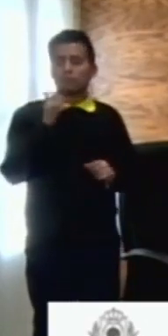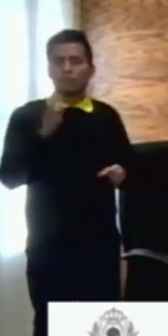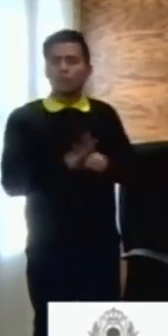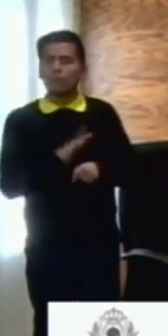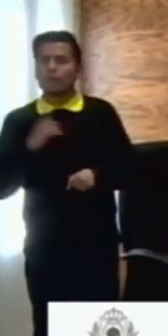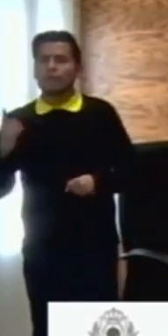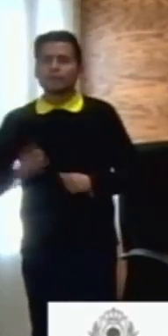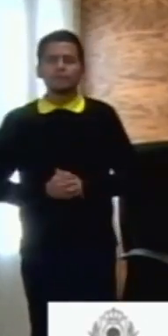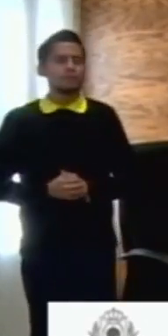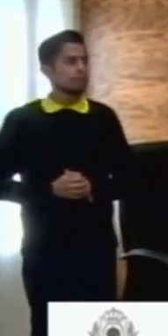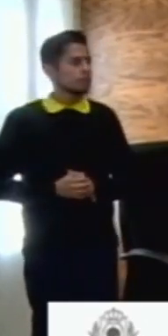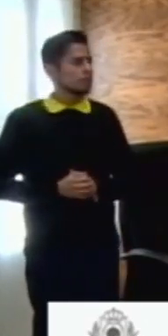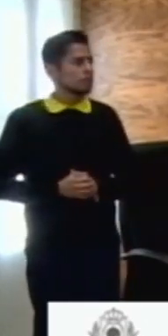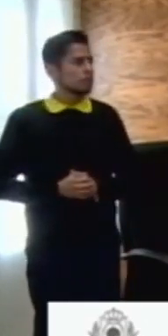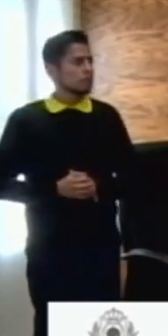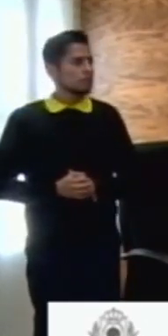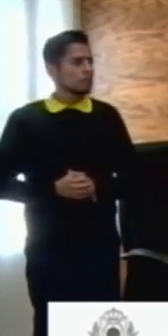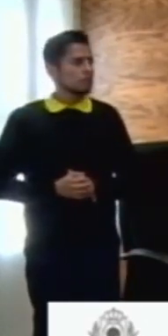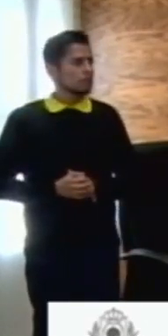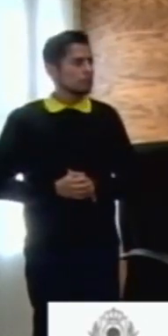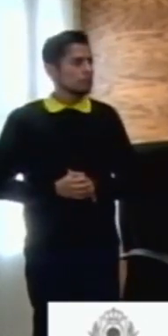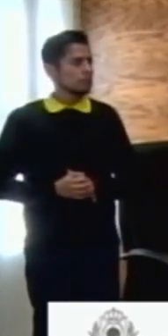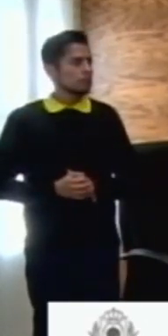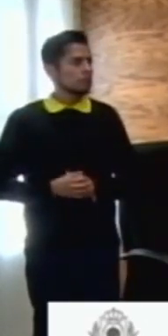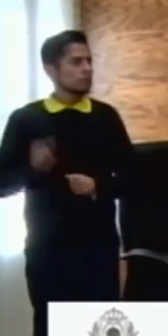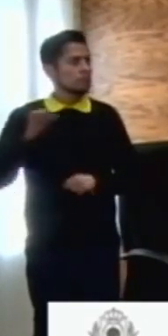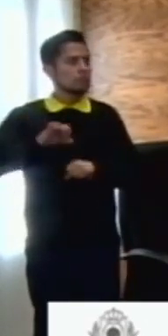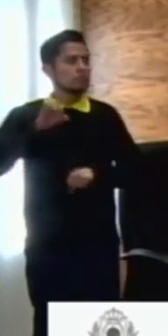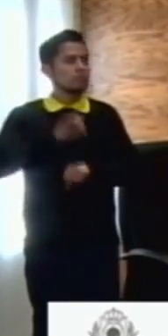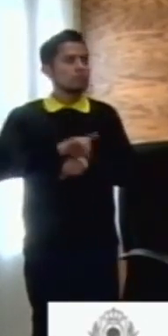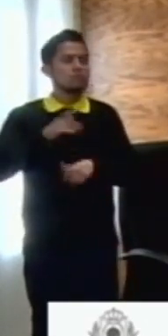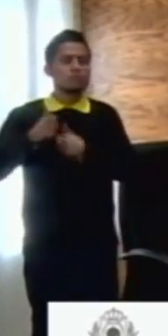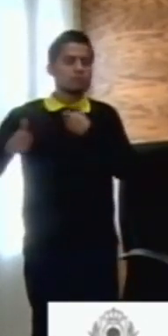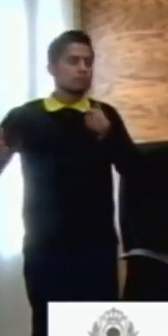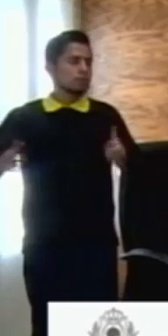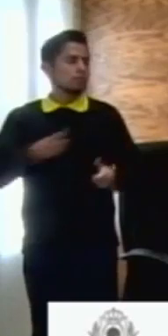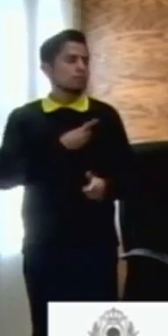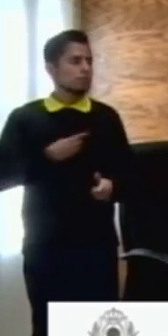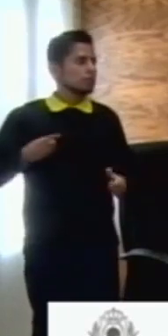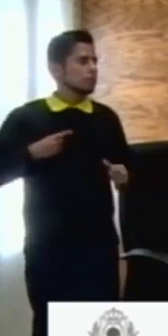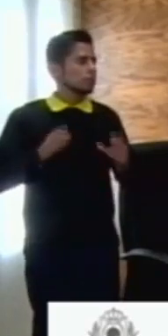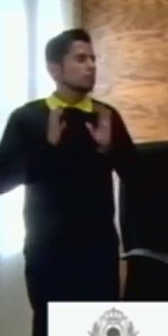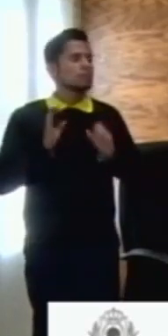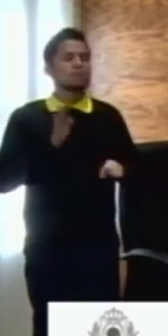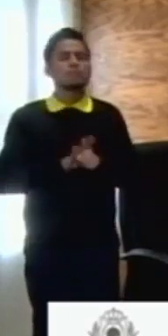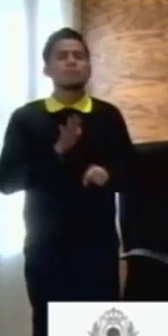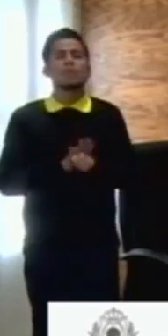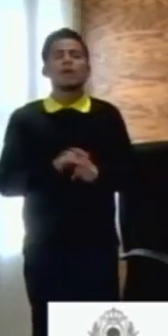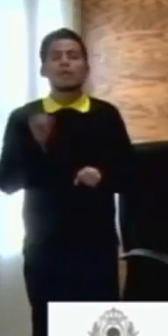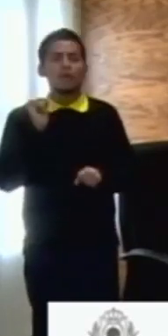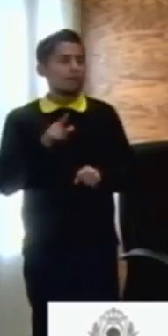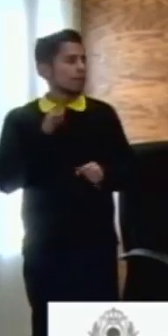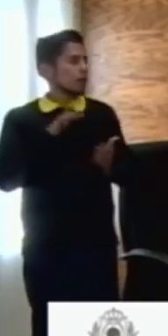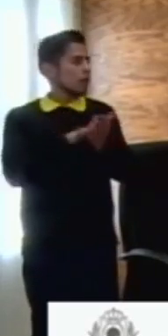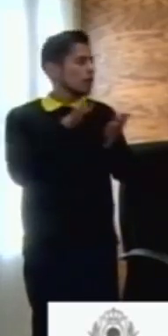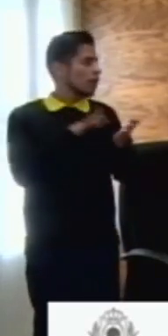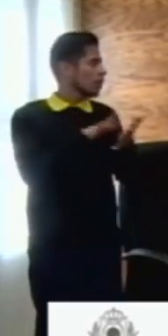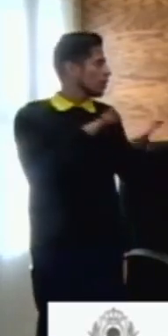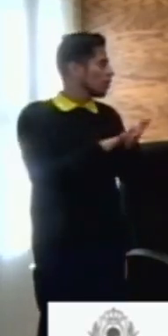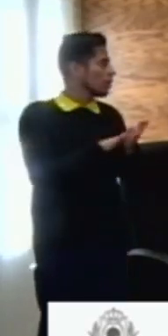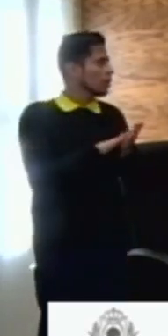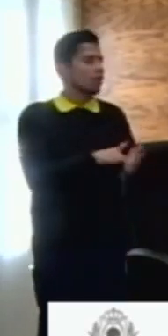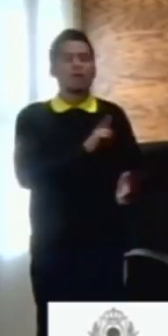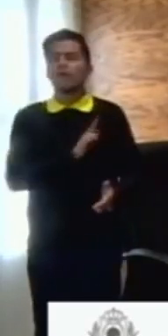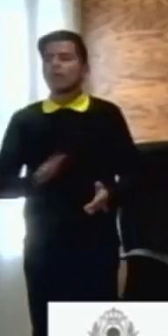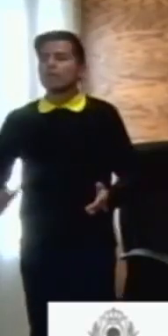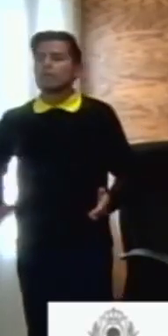pues hoy es un recurso que tenemos que valorar más y con el apoyo de instancias gubernamentales